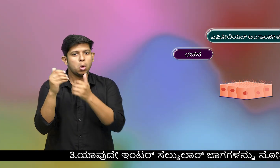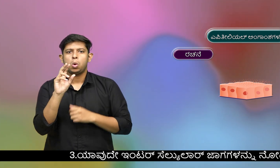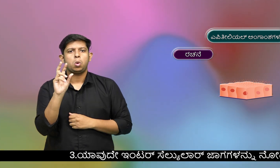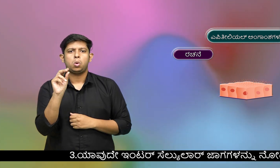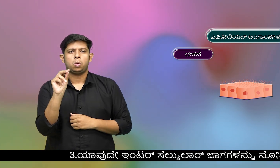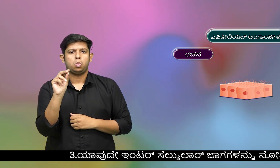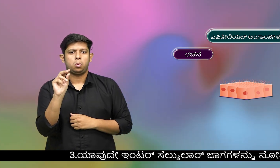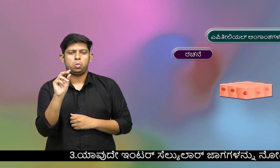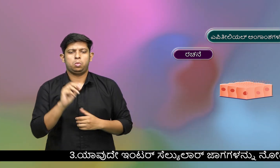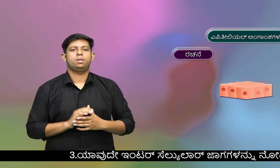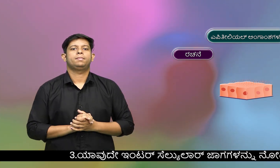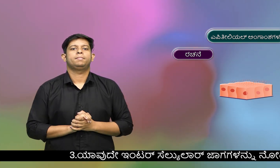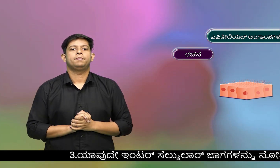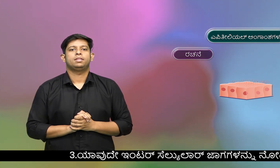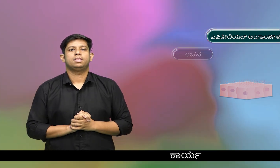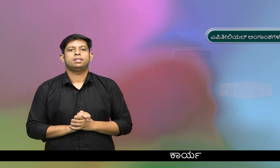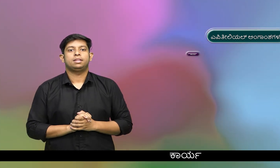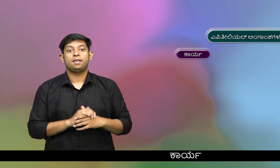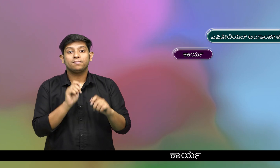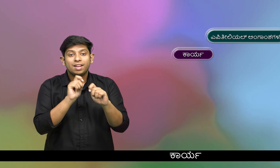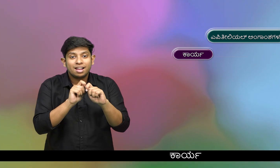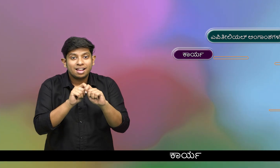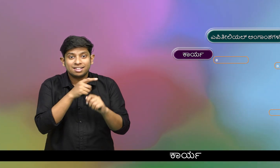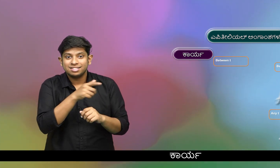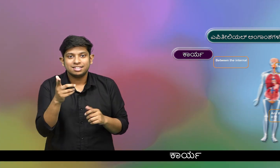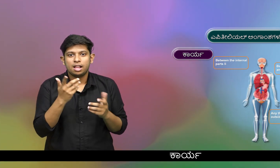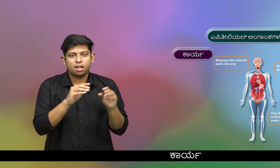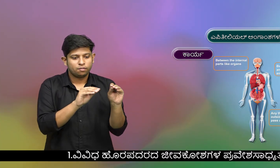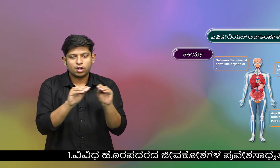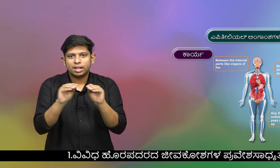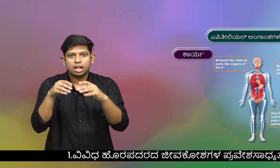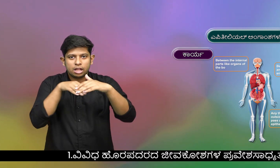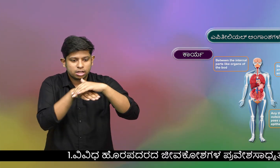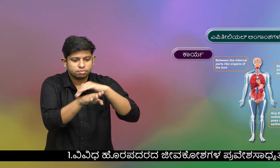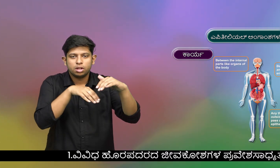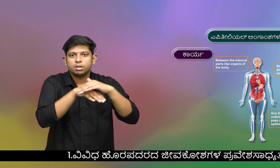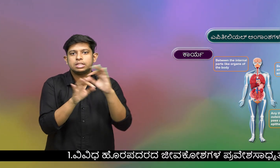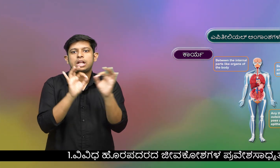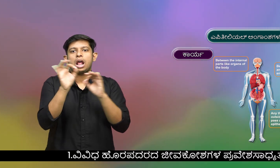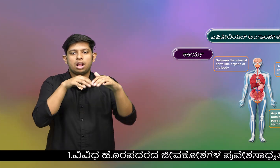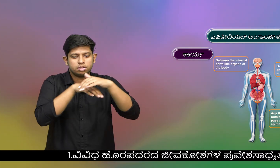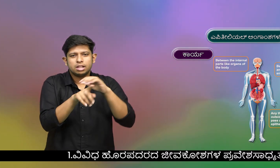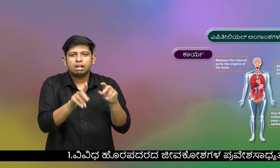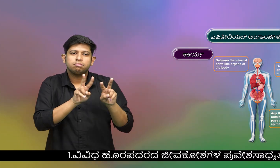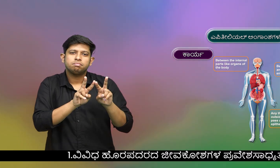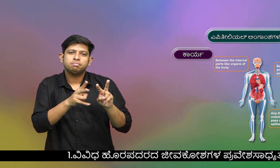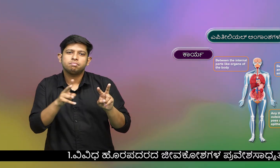ಸೆಲ್ಯುಲಾರ್ ಜಾಗಗಳನ್ನು ನೋಡಿಲ್ಲ. ಕಾರ್ಯ 1. ವಿವಿಧ ಹೊರಪದರದ ಜೀವಕೋಶಗಳ